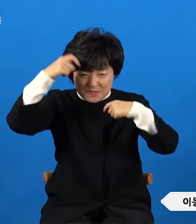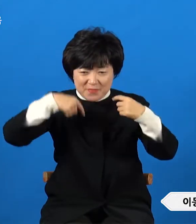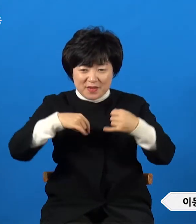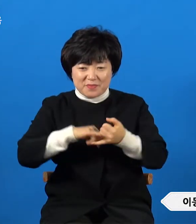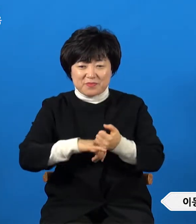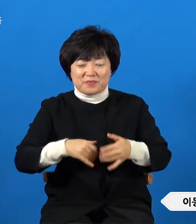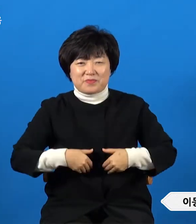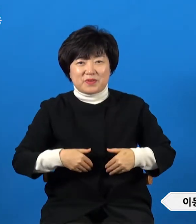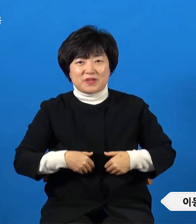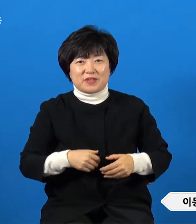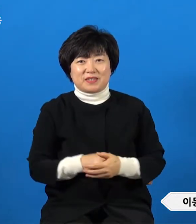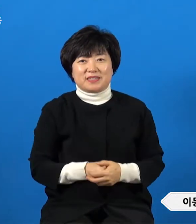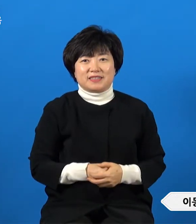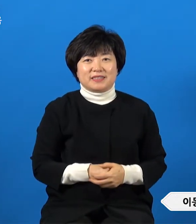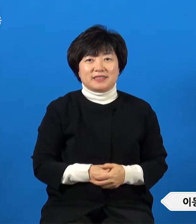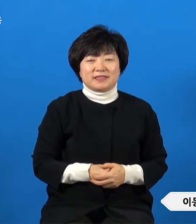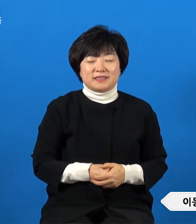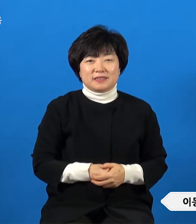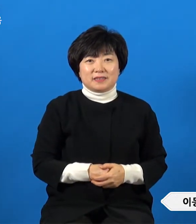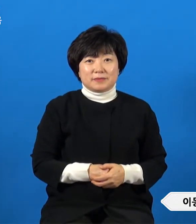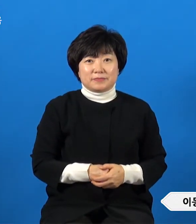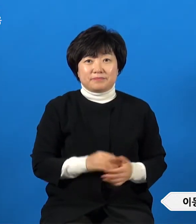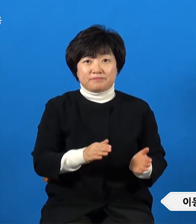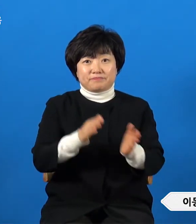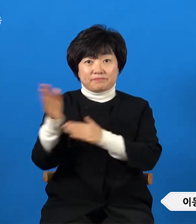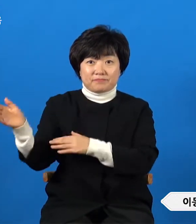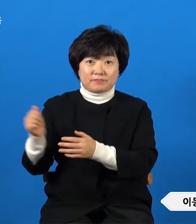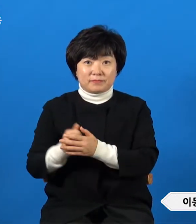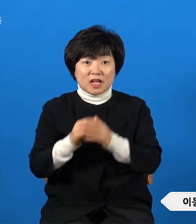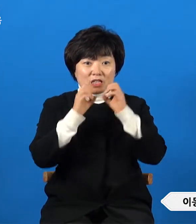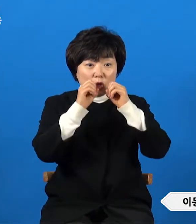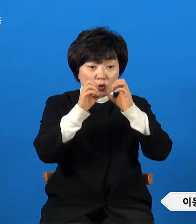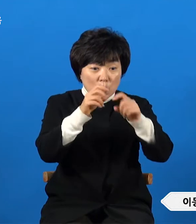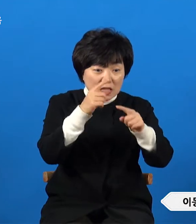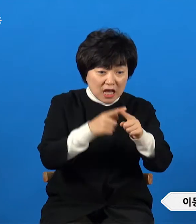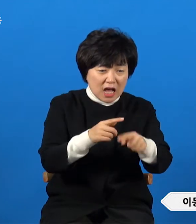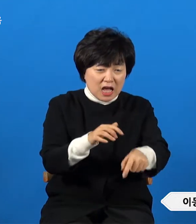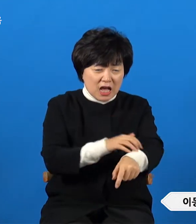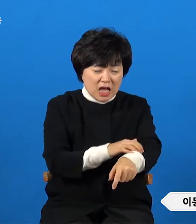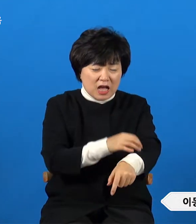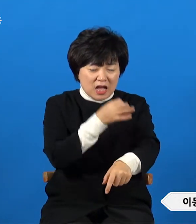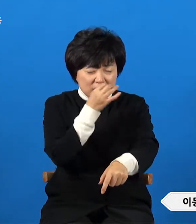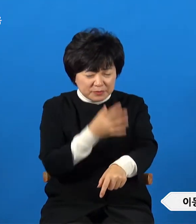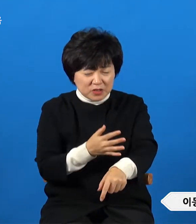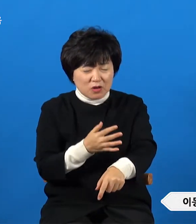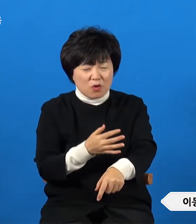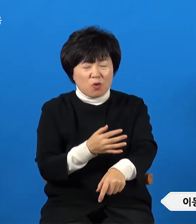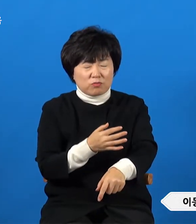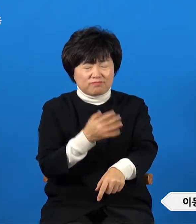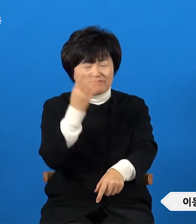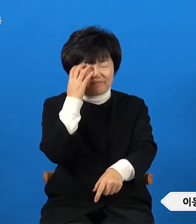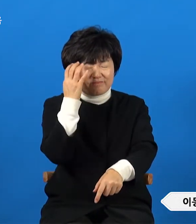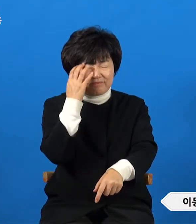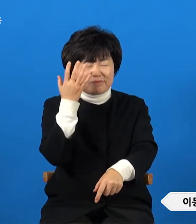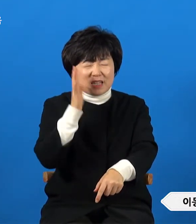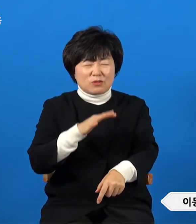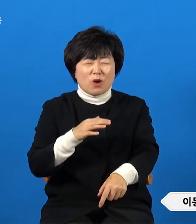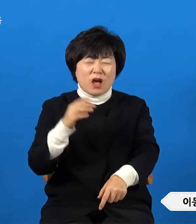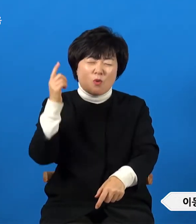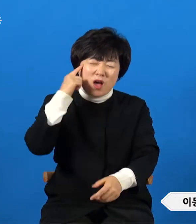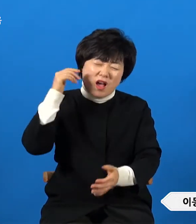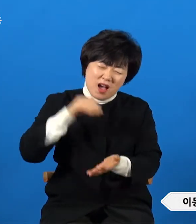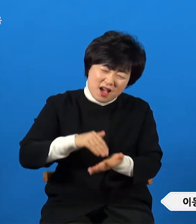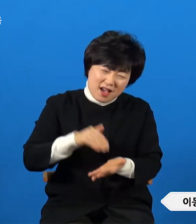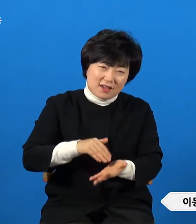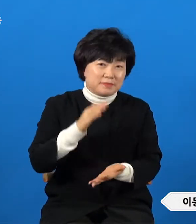돼요. 그리고 선교하다가 불편하고 힘들고 고생스러운 일이 있거든. 내가 왜 이거 하려고 나왔나 그러지